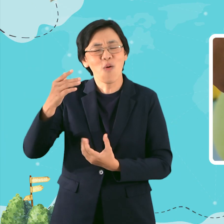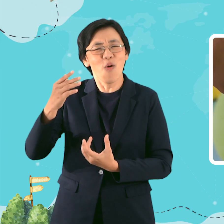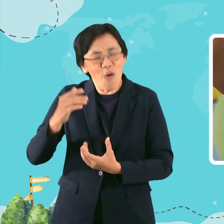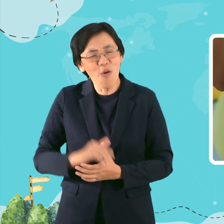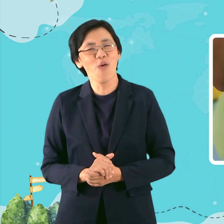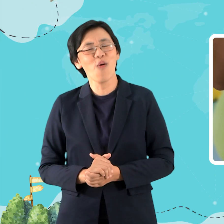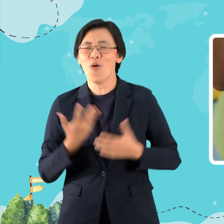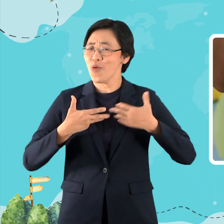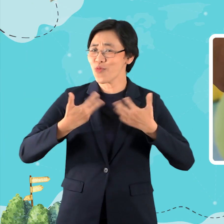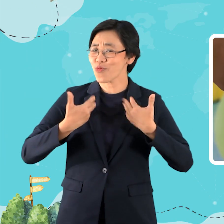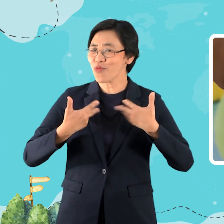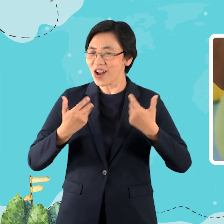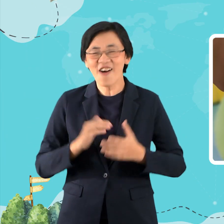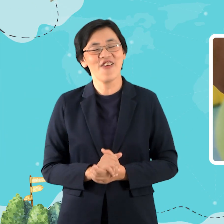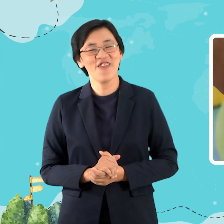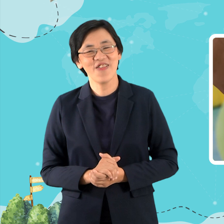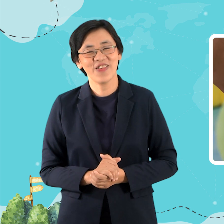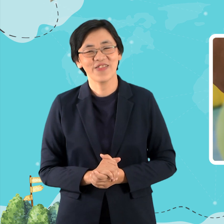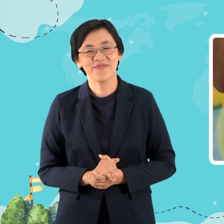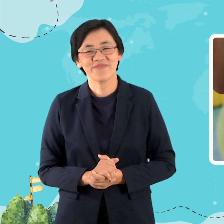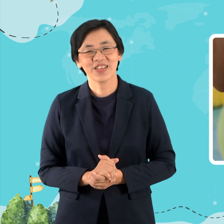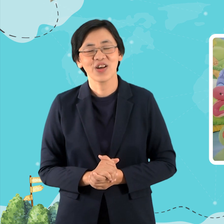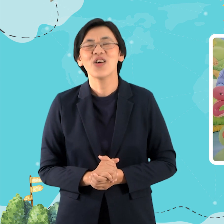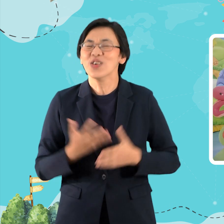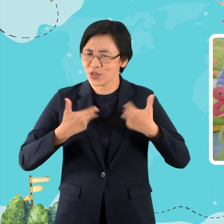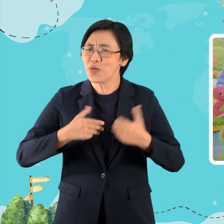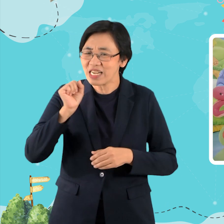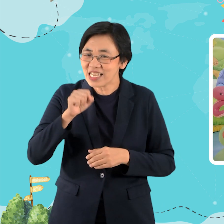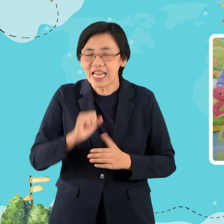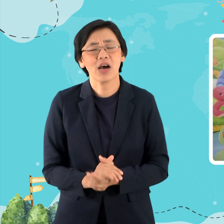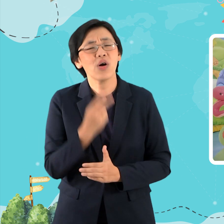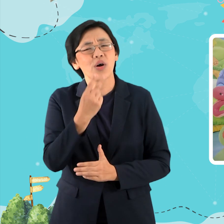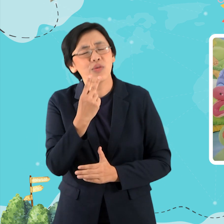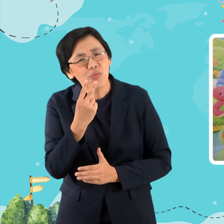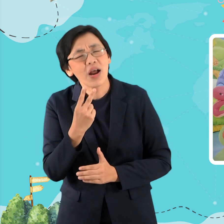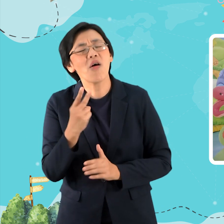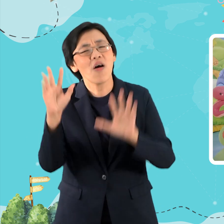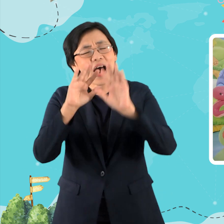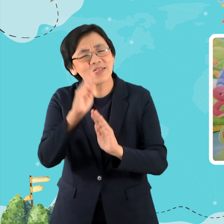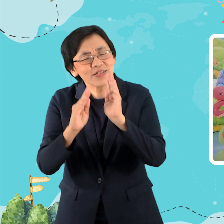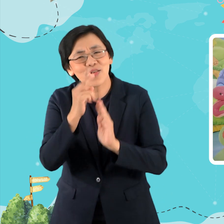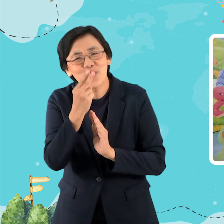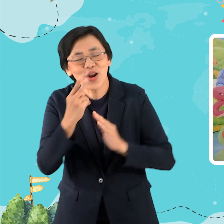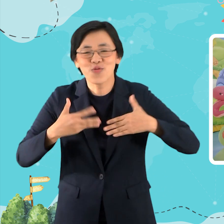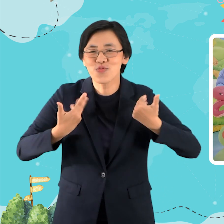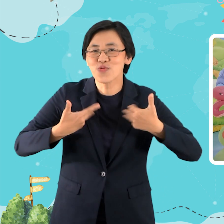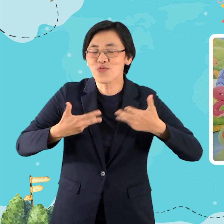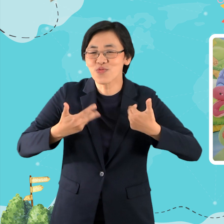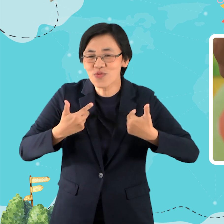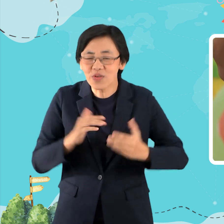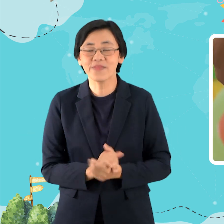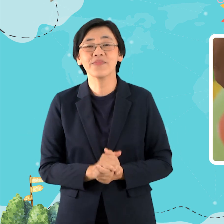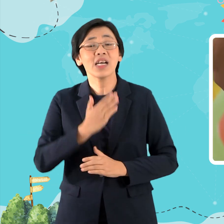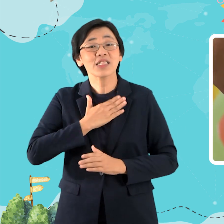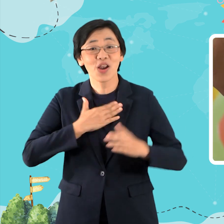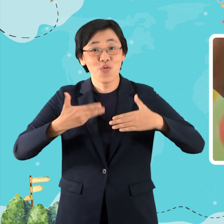โอ้โหรายการของเราสนุกจริงๆนะจ๊ะน้องๆจ๋า โหยแน่นอนครับใครๆมาดูรายการเรานะครับก็บอกว่าสนุกสนานครับ แต่ว่